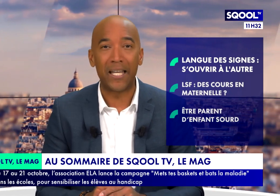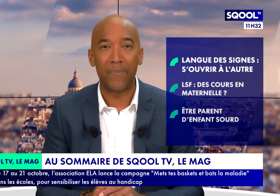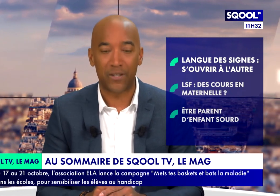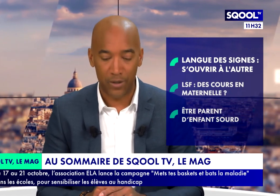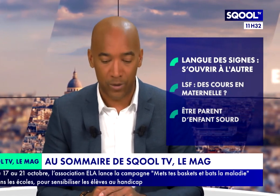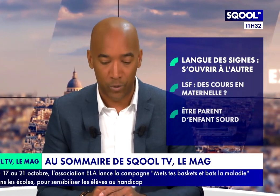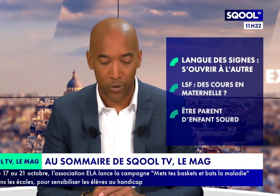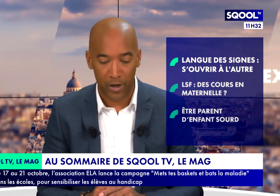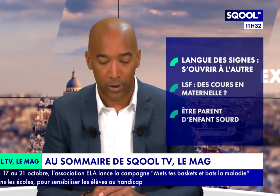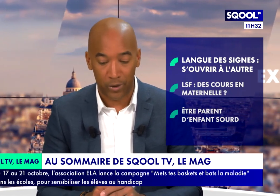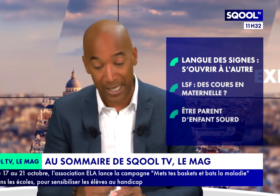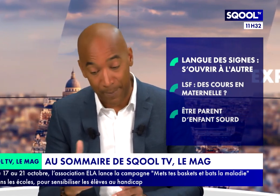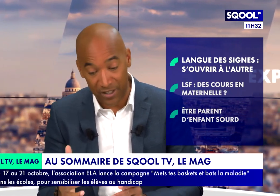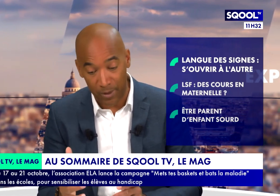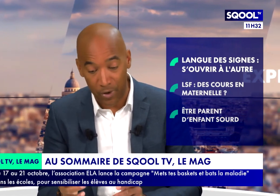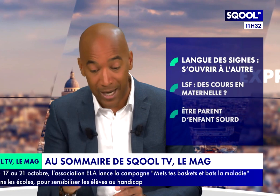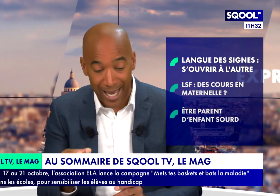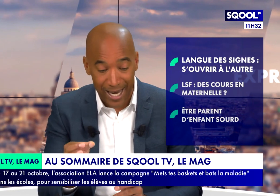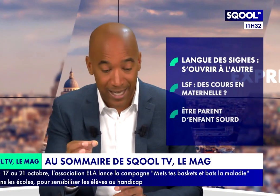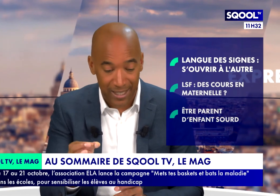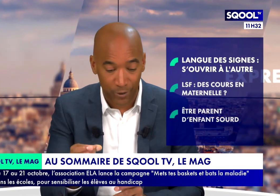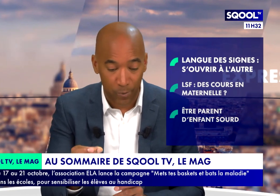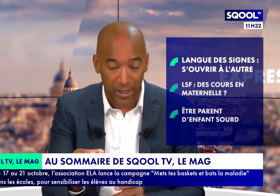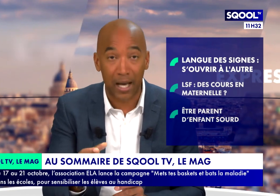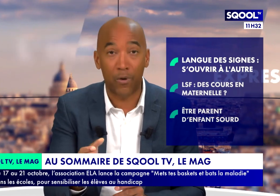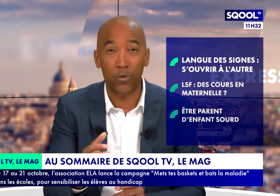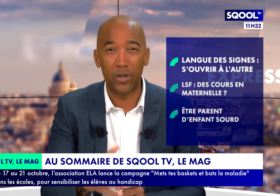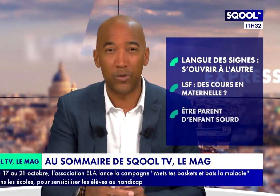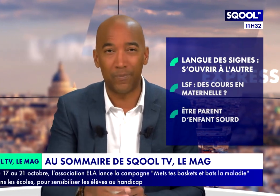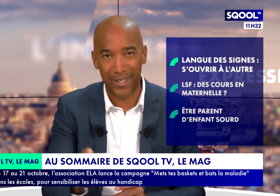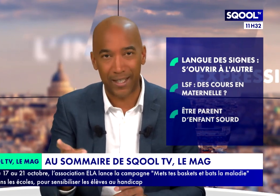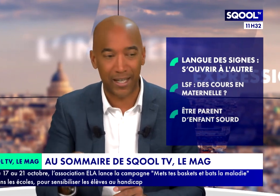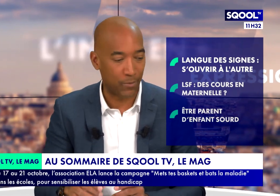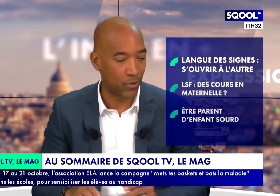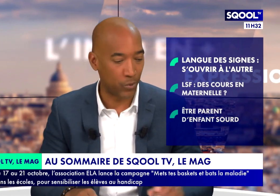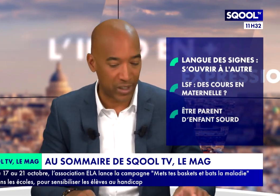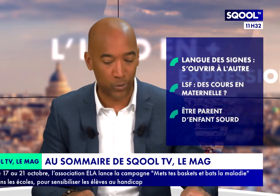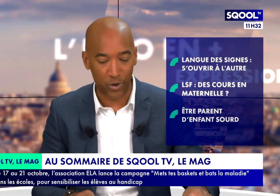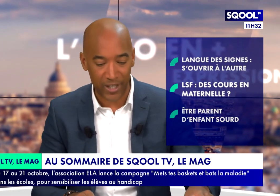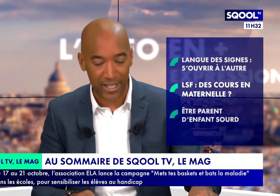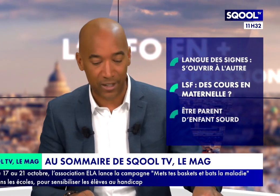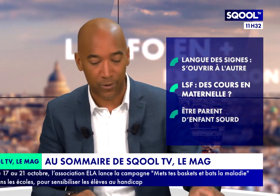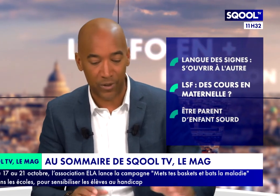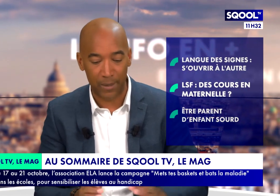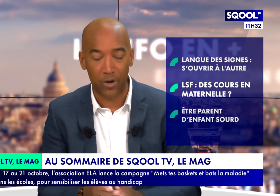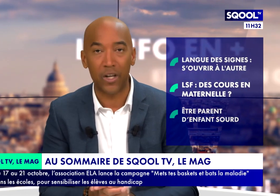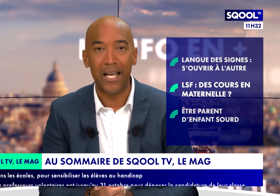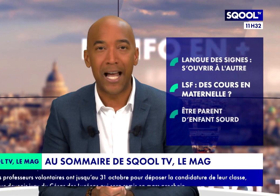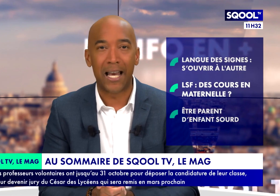personnes sourdes, malentendantes et pas seulement. La LSF compliquée à apprendre, oui ou non ? Irina Capron nous dit tout dans un instant. Faut-il apprendre la